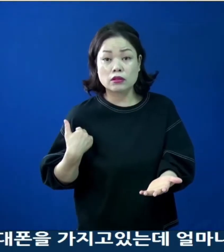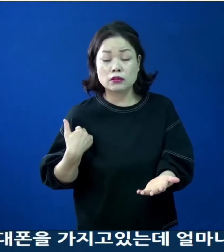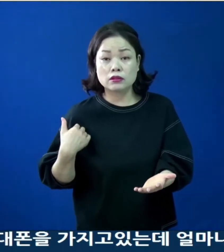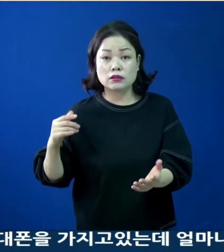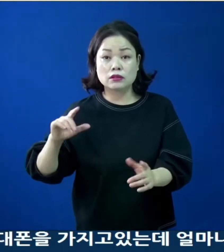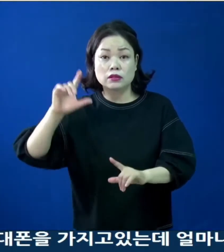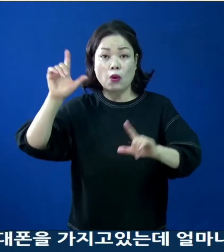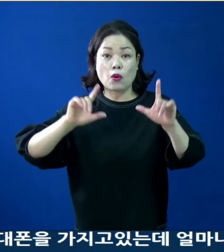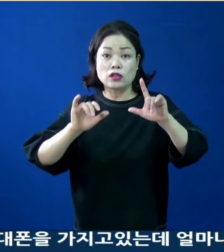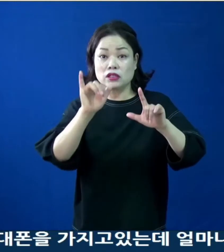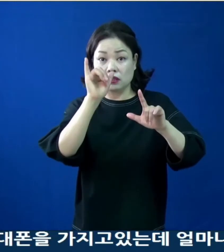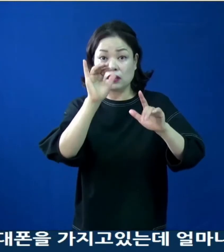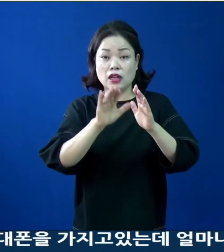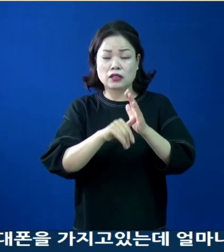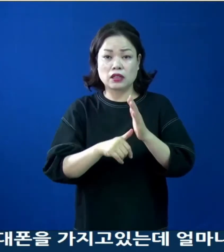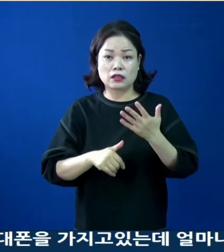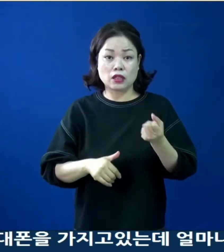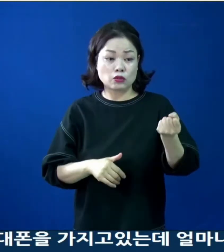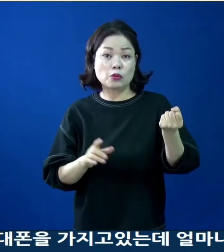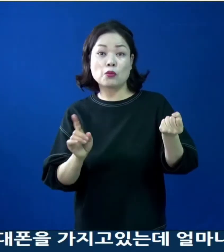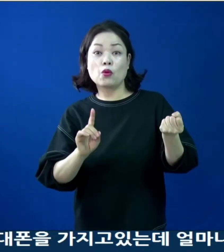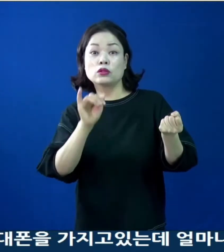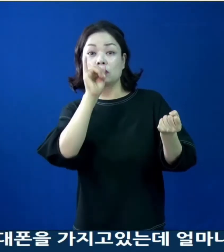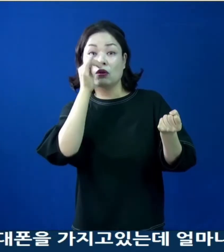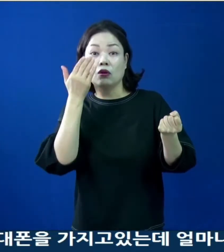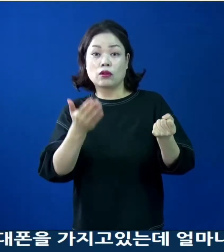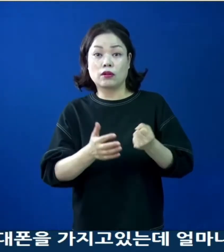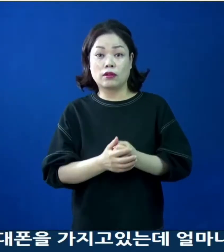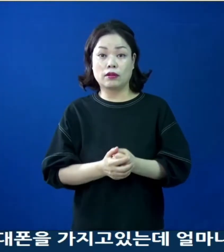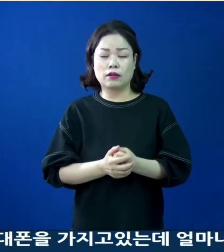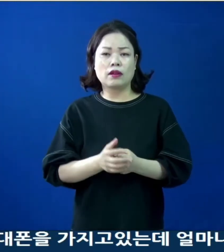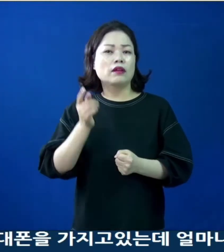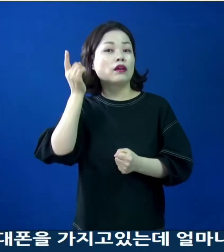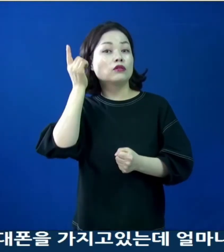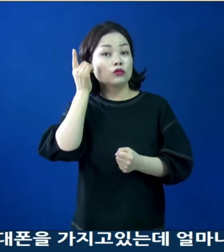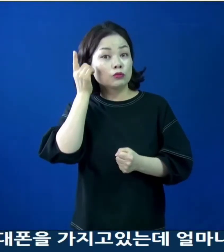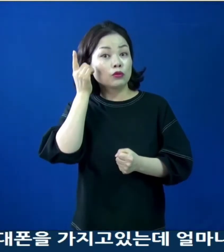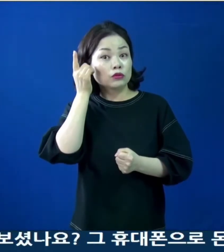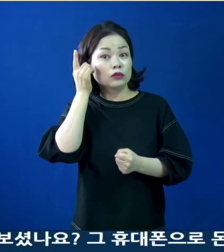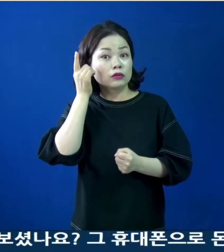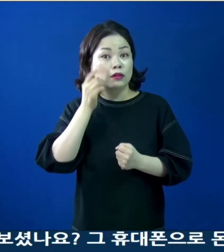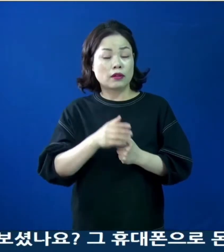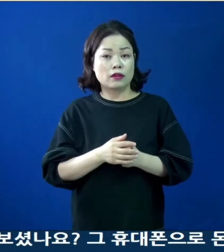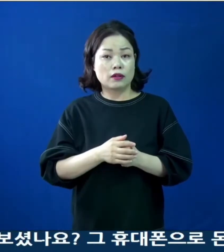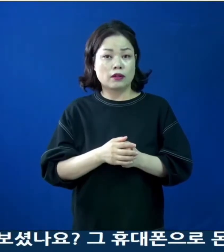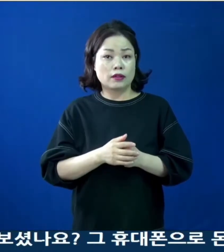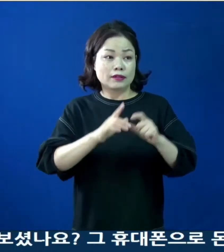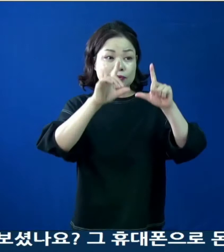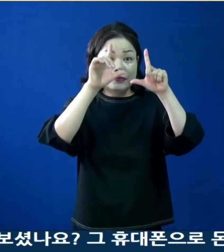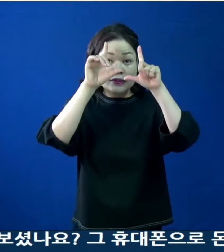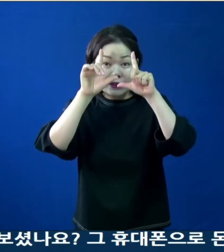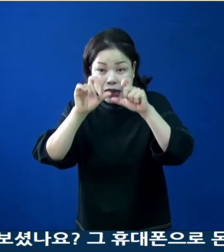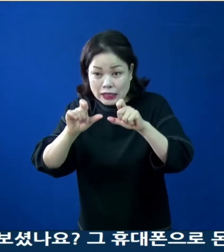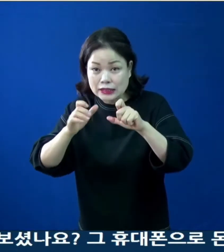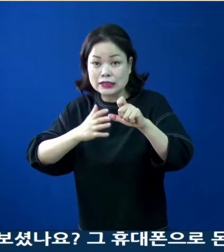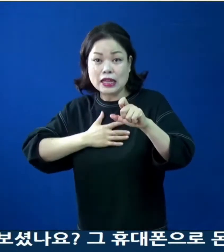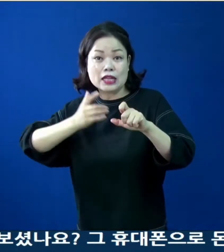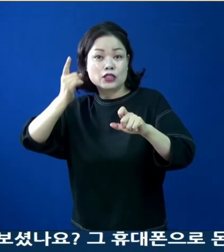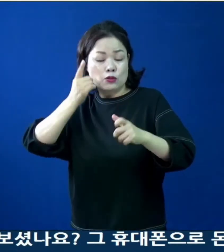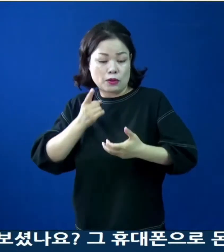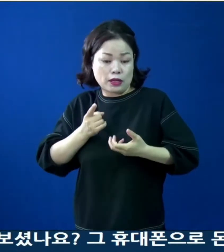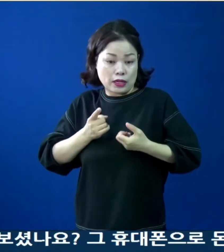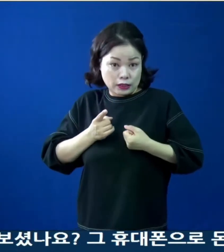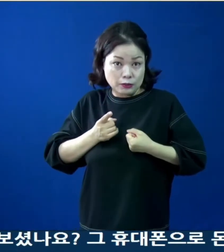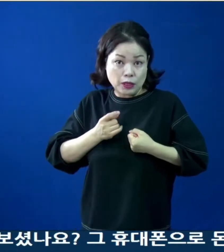상황이 펼쳐지죠. 근데 내 손에는 무엇이 들려 있습니까? 휴대폰이 들려 있죠. 사진을 찍어서 내 휴대폰에